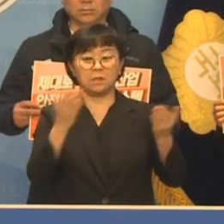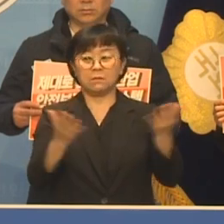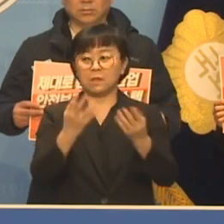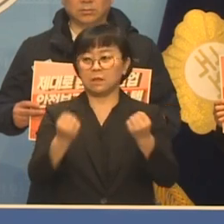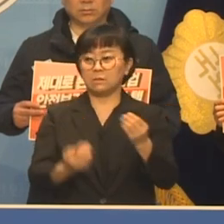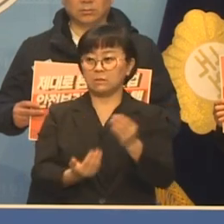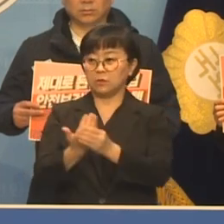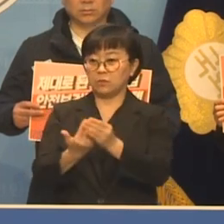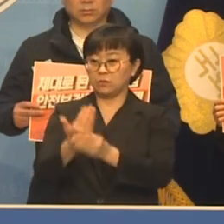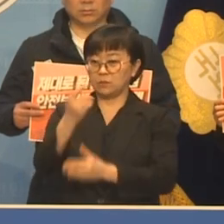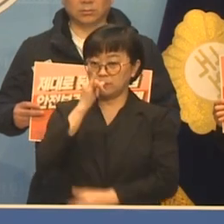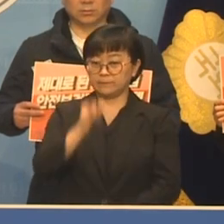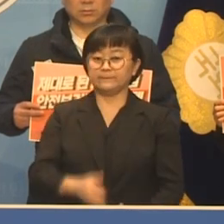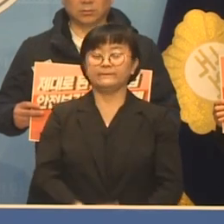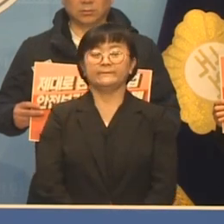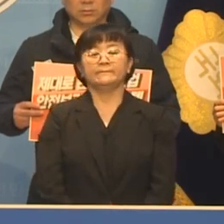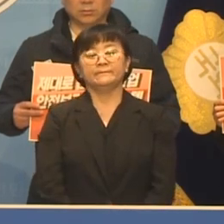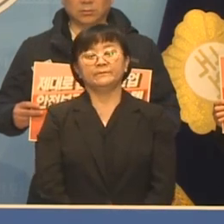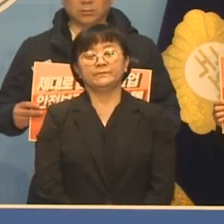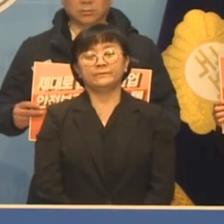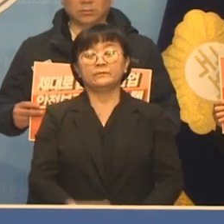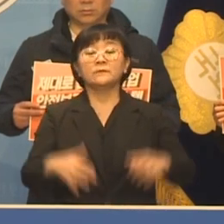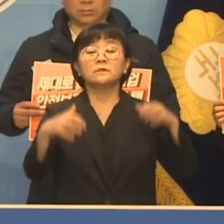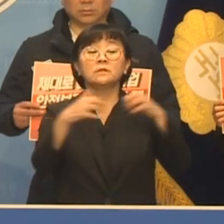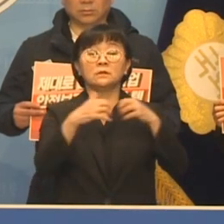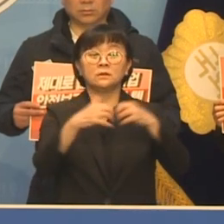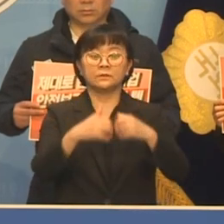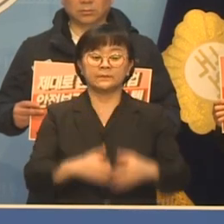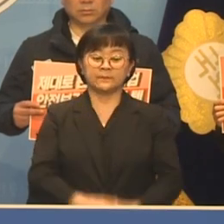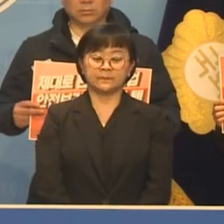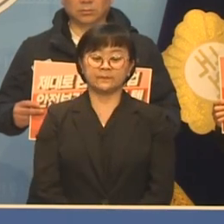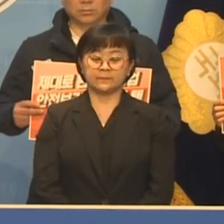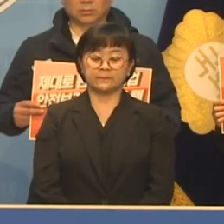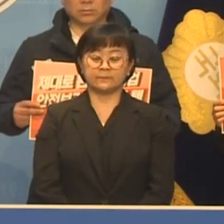많이 벌어져서야 되겠습니까? 전쟁입니까?